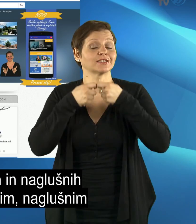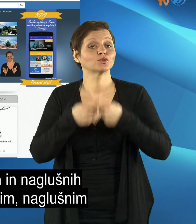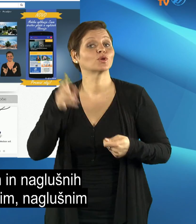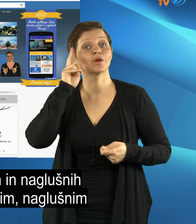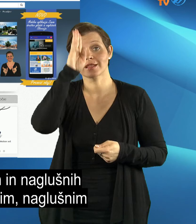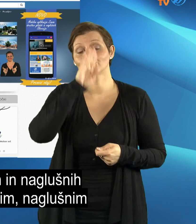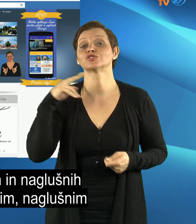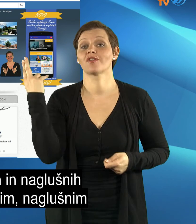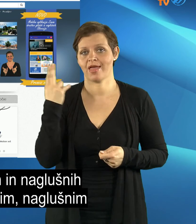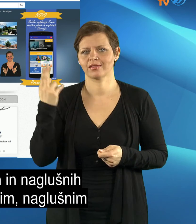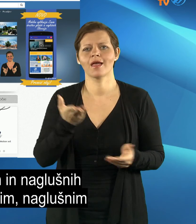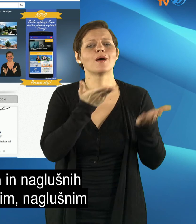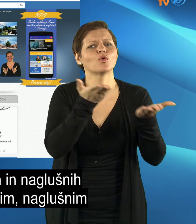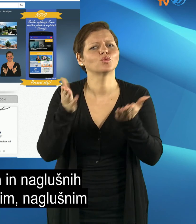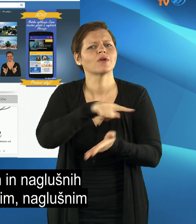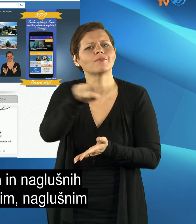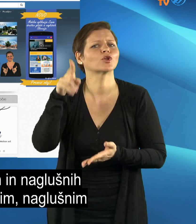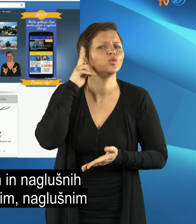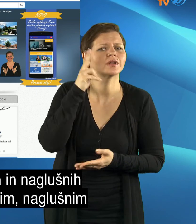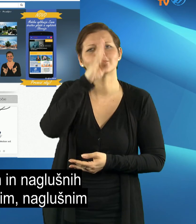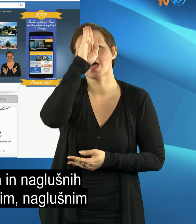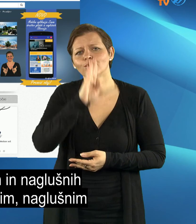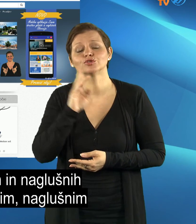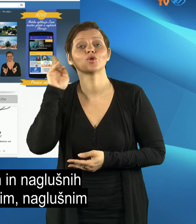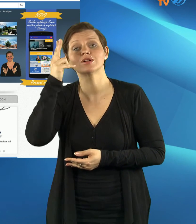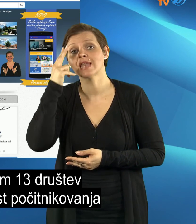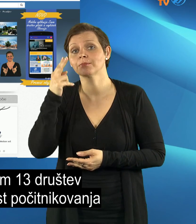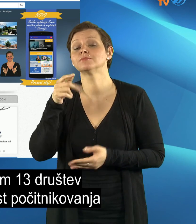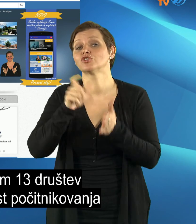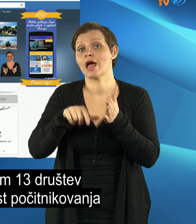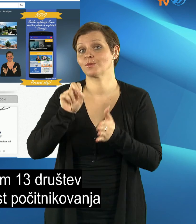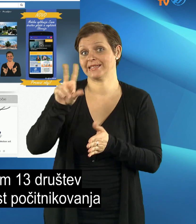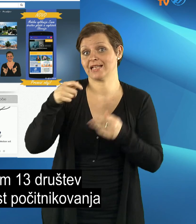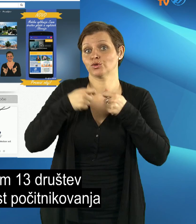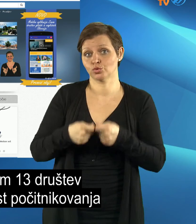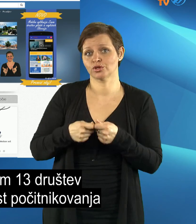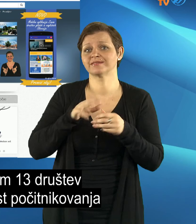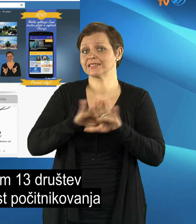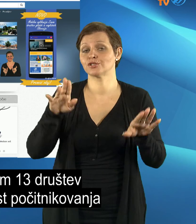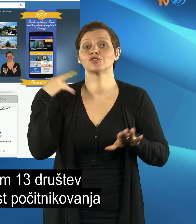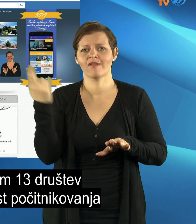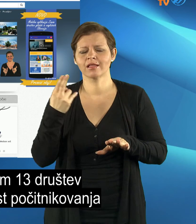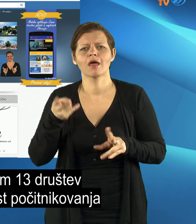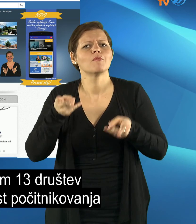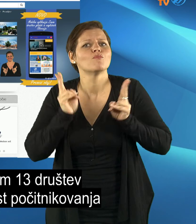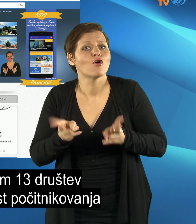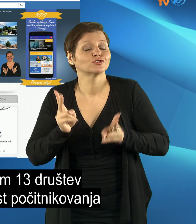Zveza društev gluhih in naglušnih Slovenije ponuja gluhim, naglušnim in gluhoslepim članom 13 društev iz vse